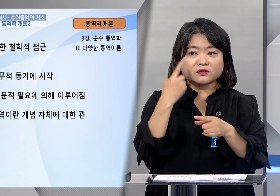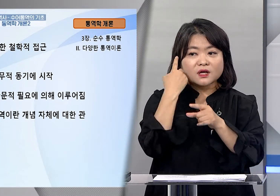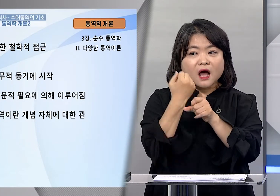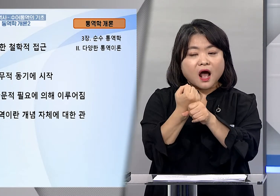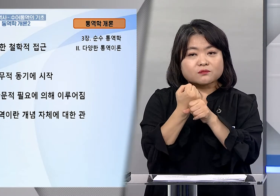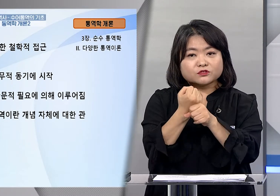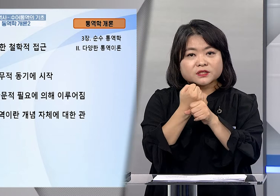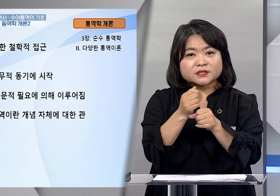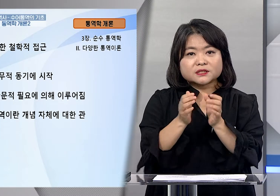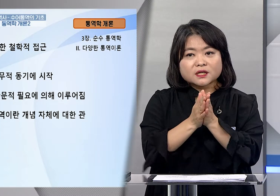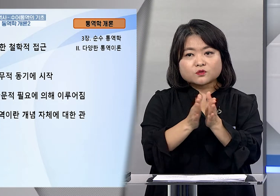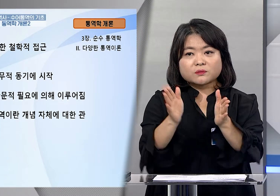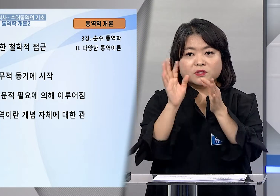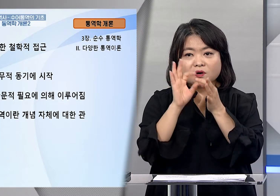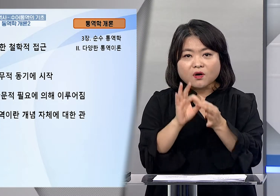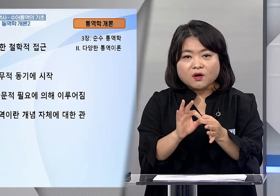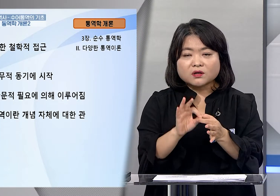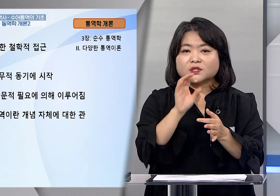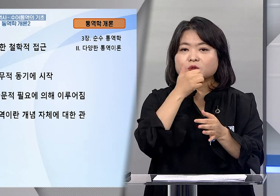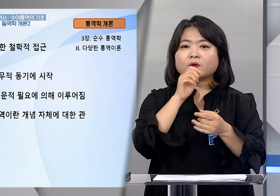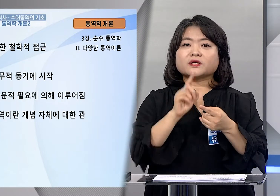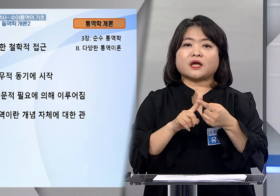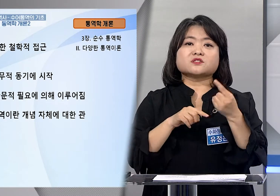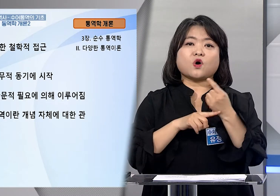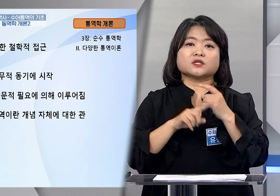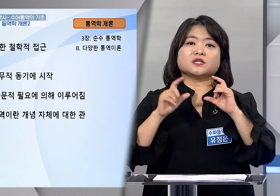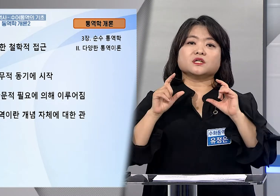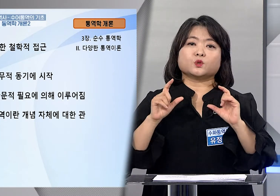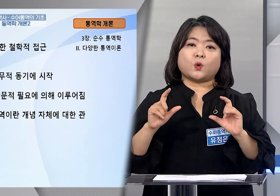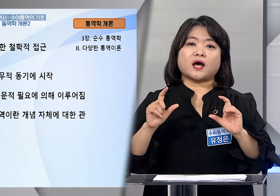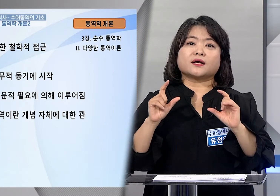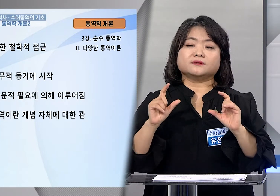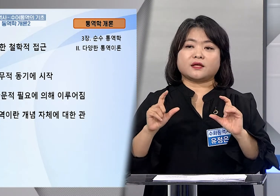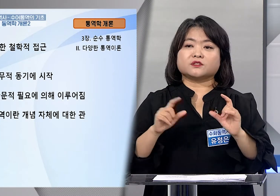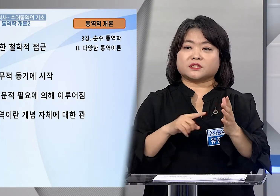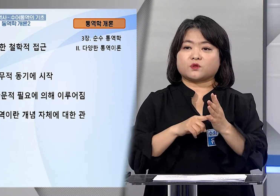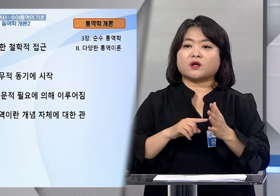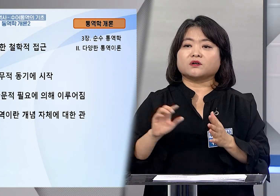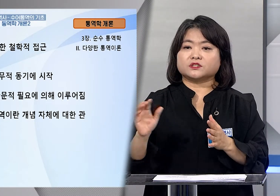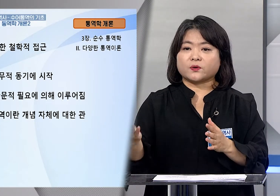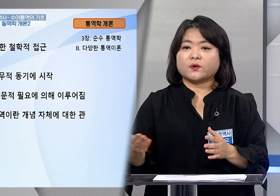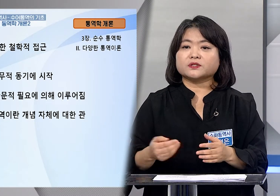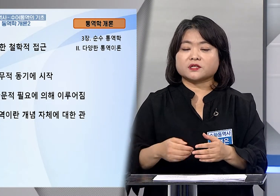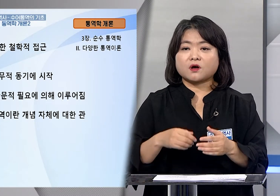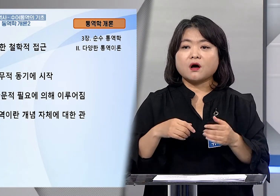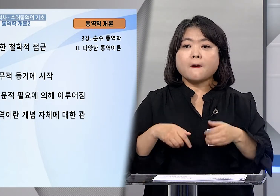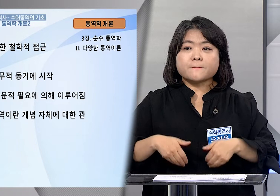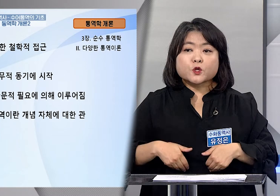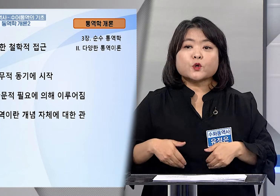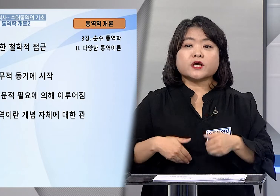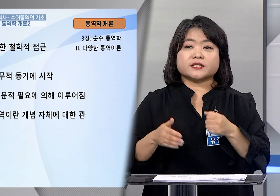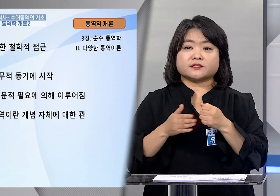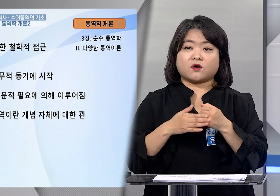학문이 시작되면서 통역에 대한 정의 또한 내려지게 된 거죠. 그래서 피로에 의해서